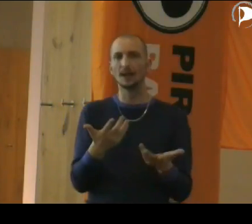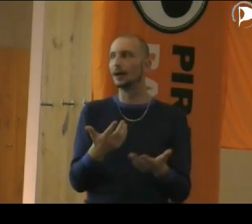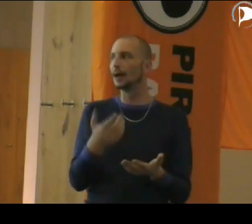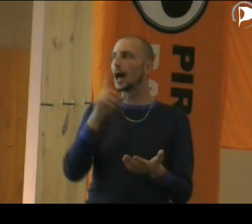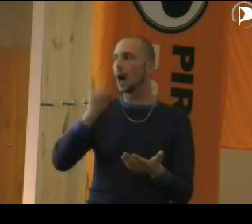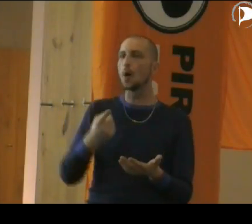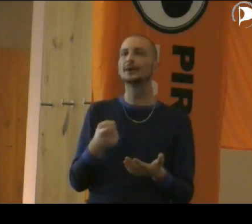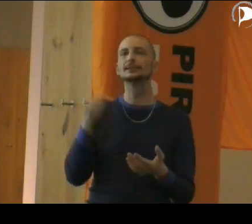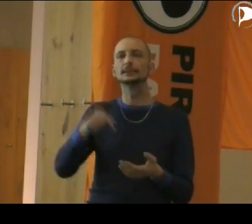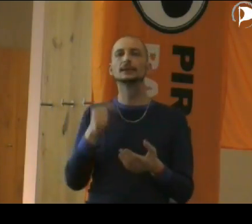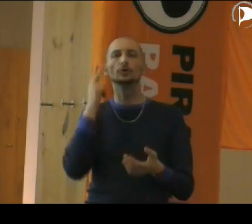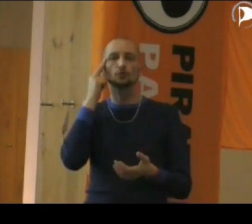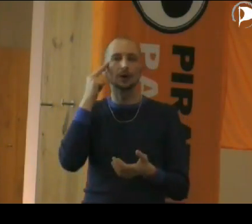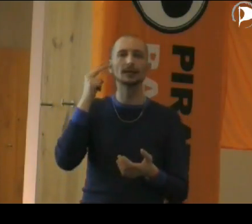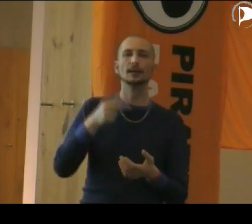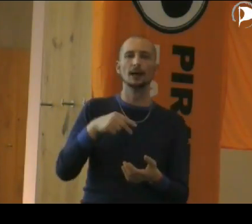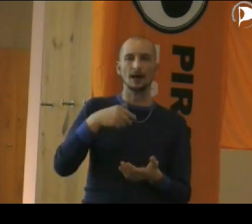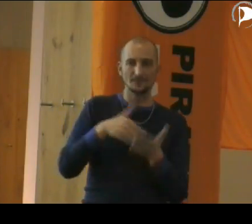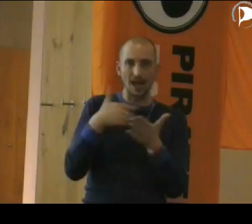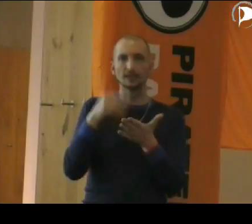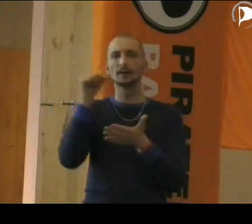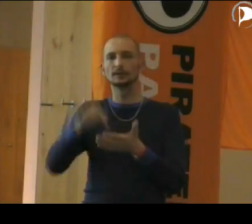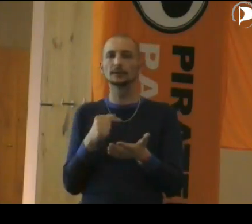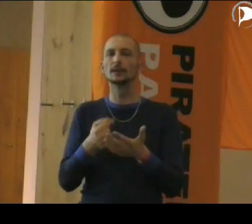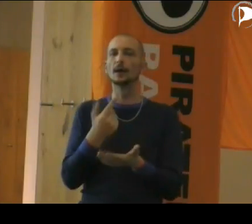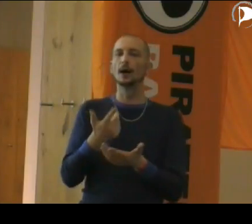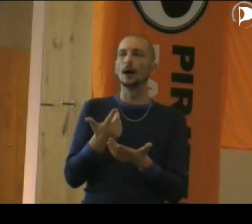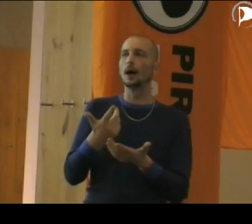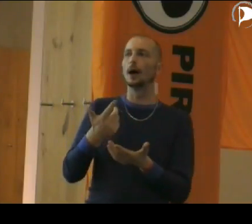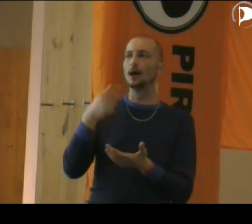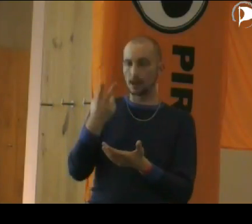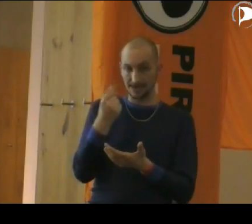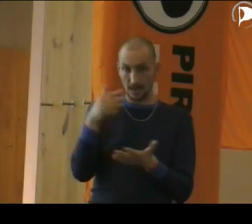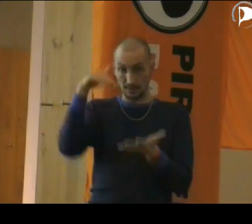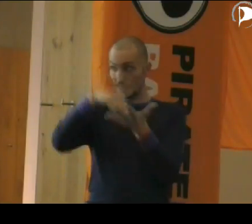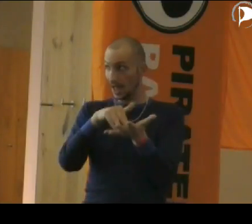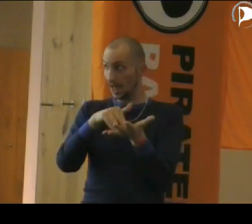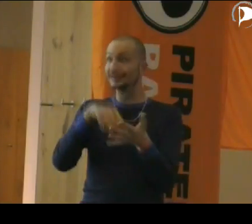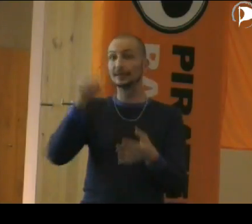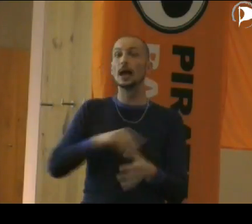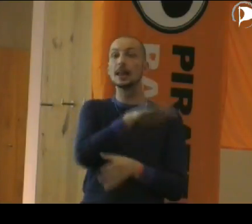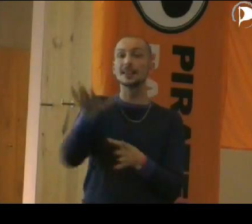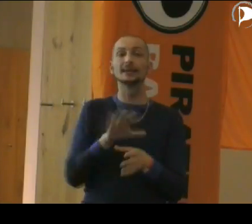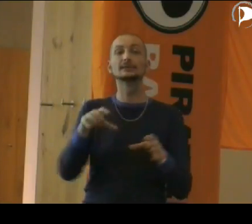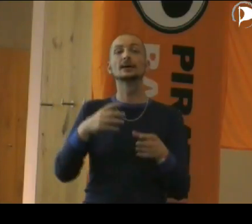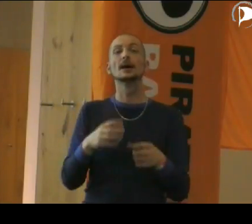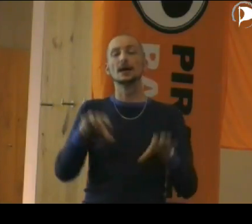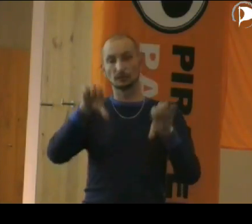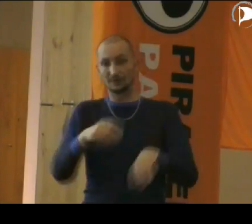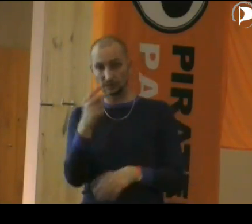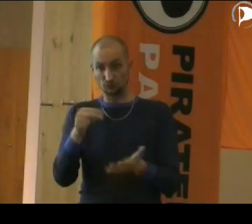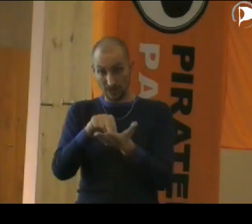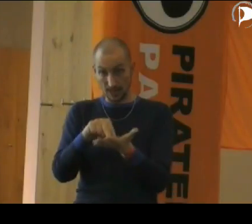zur verfügung haben das heißt ich mache das sind beantragt dass die verwaltung nicht aktiviert ich bin ich wieder eine landesgeschäftsstelle hintern wenn das geld da ist